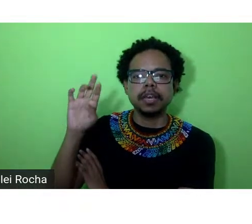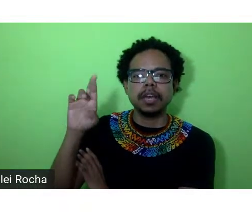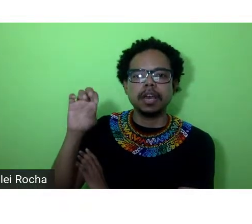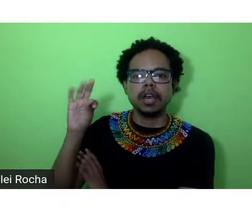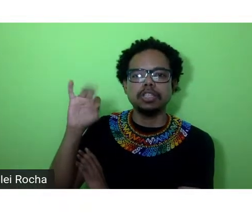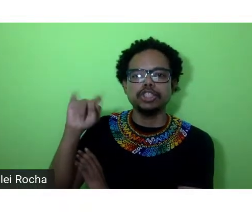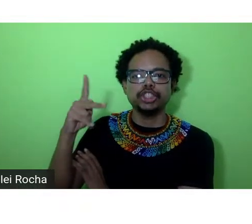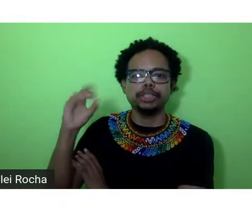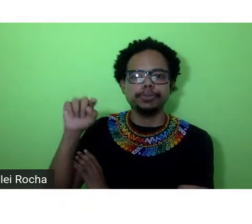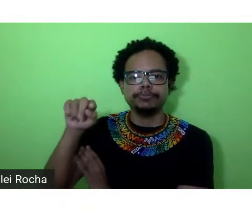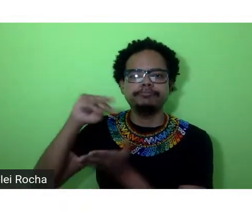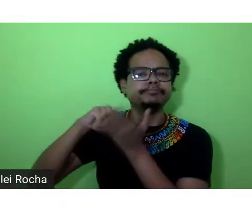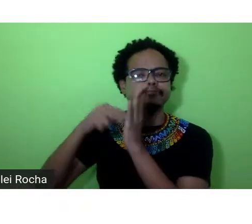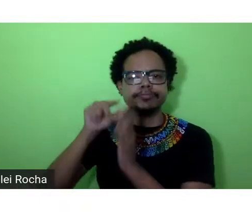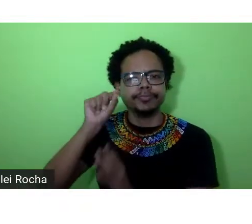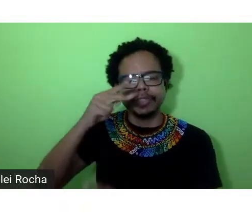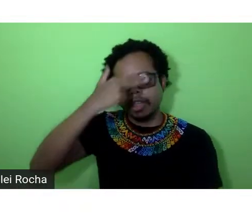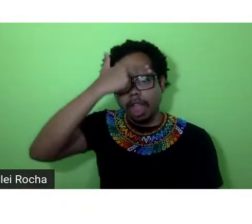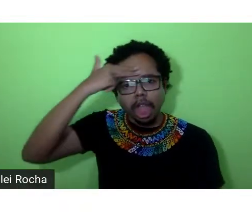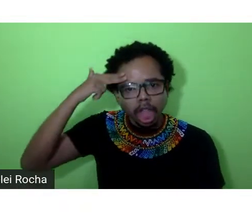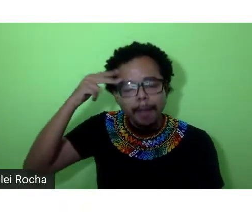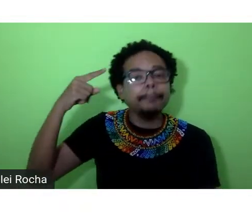e fala sobre estereótipo